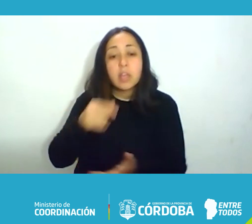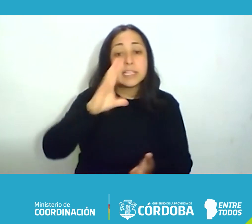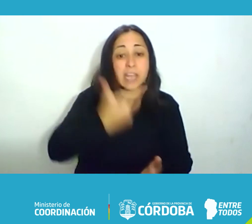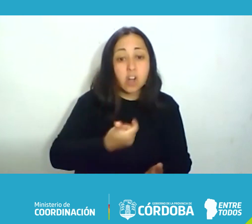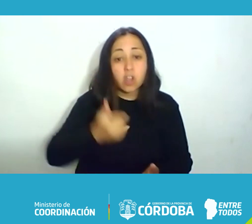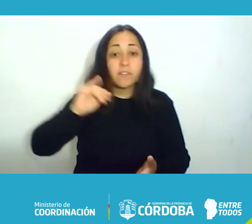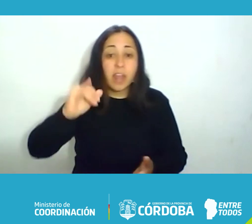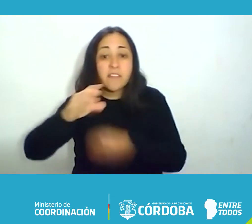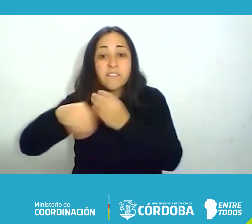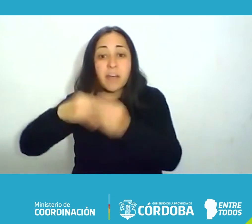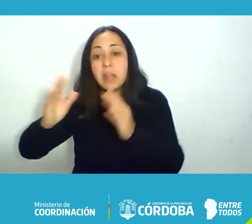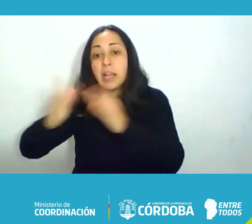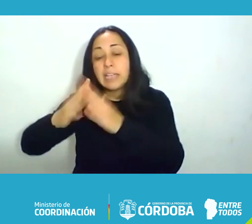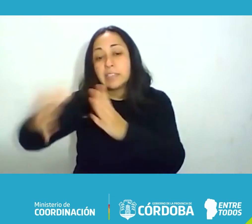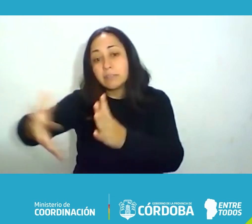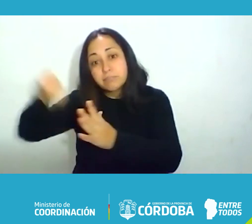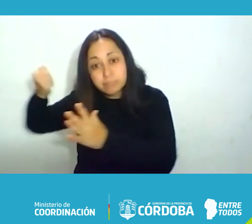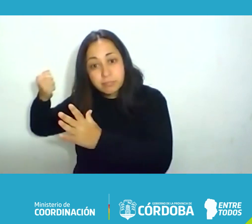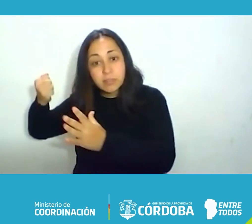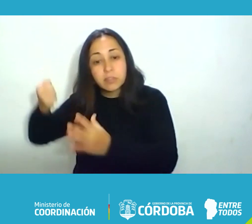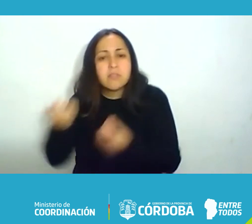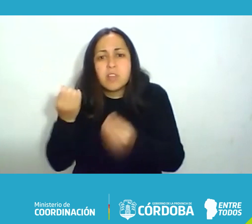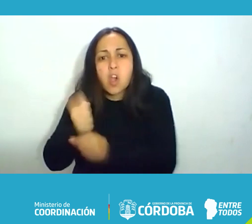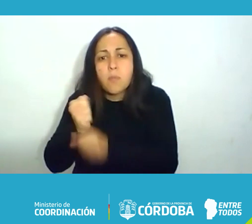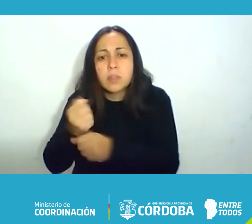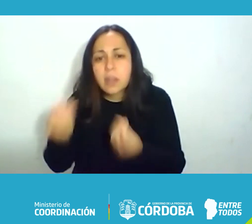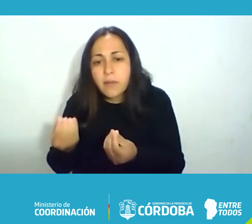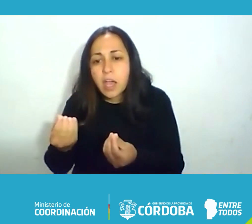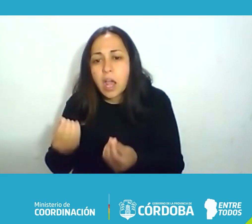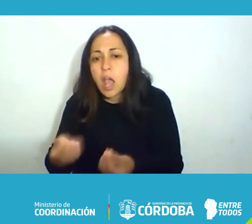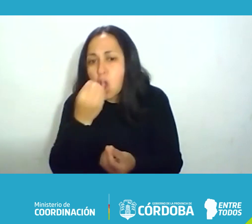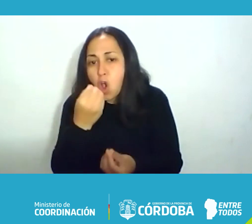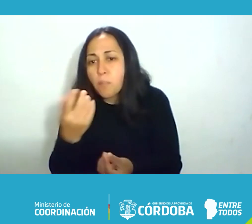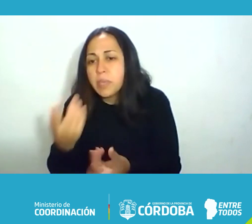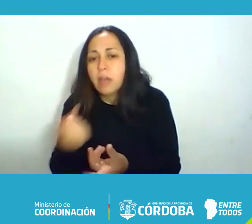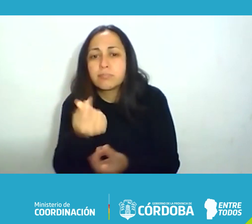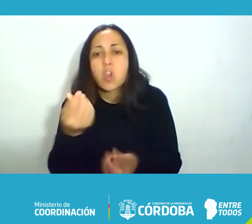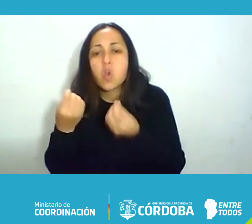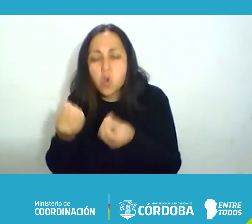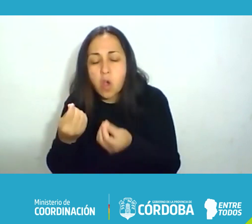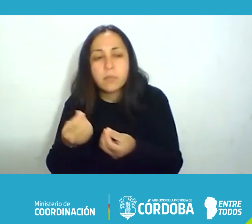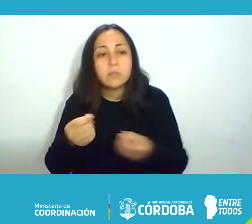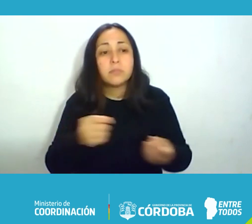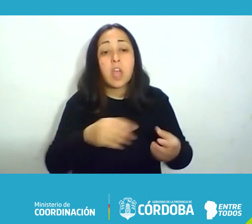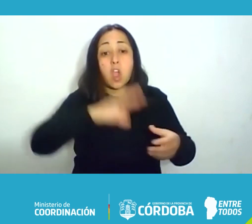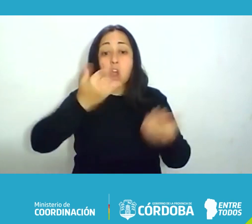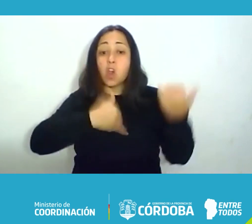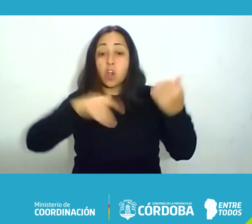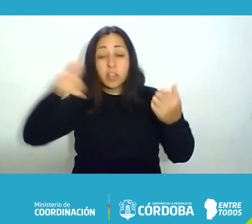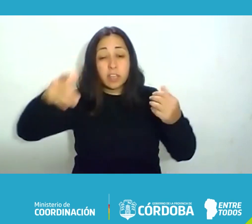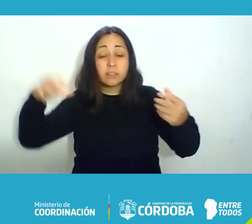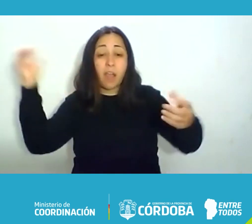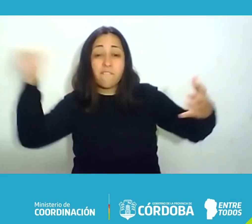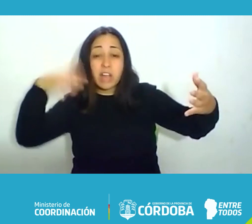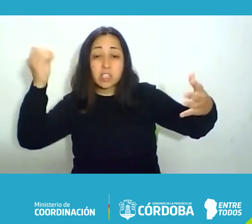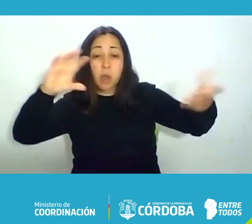considerable dejar a las familias sin casa producto de las expropiaciones. ¿De qué trabajan y de dónde sacarán sus alimentos? El basural a cielo abierto de Cosquín está sin resolver.